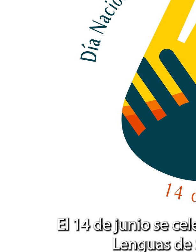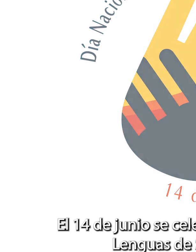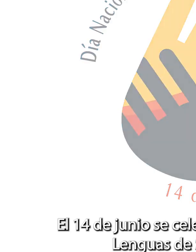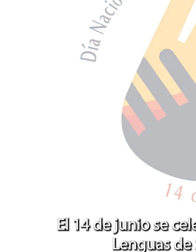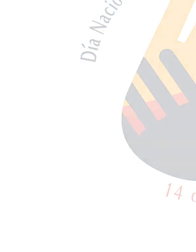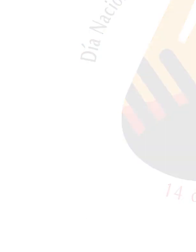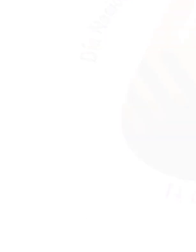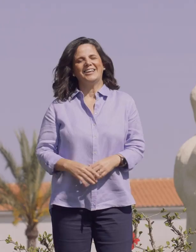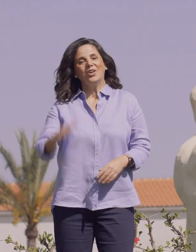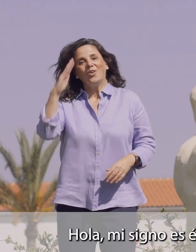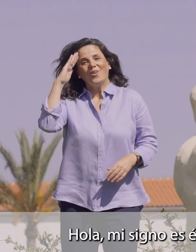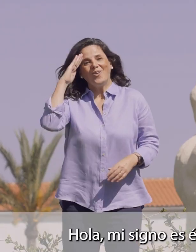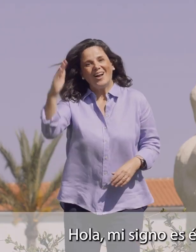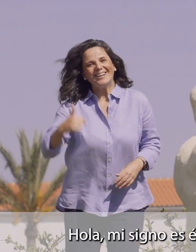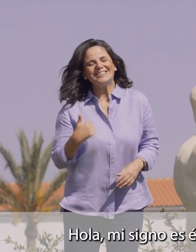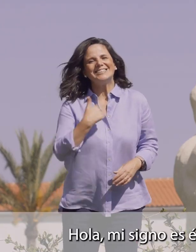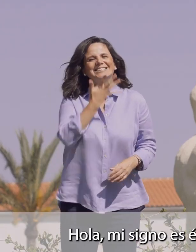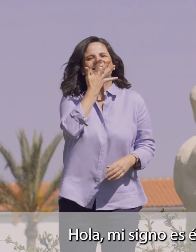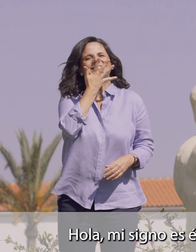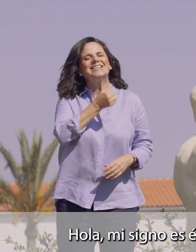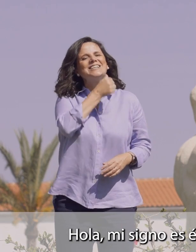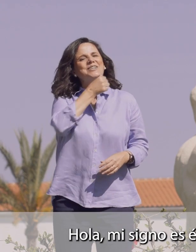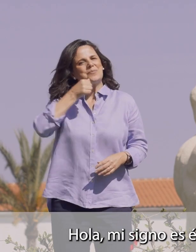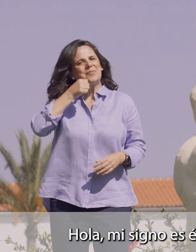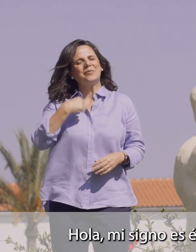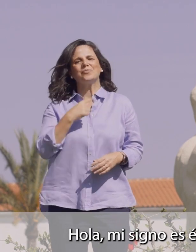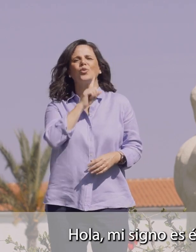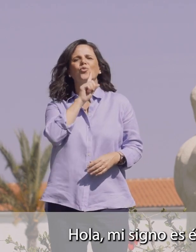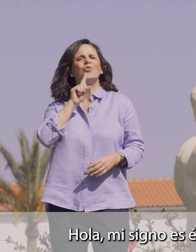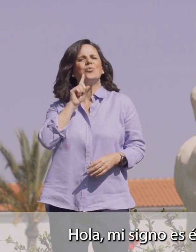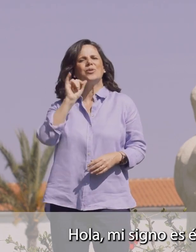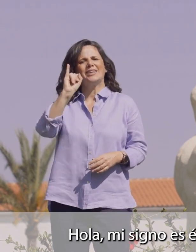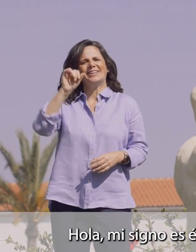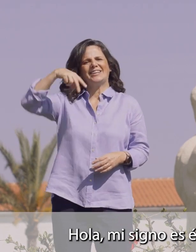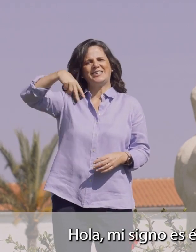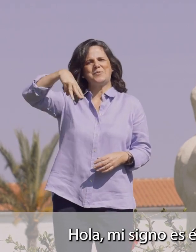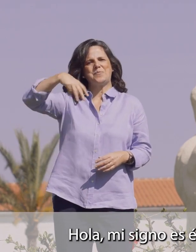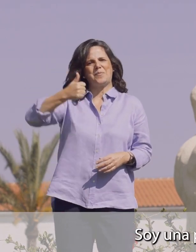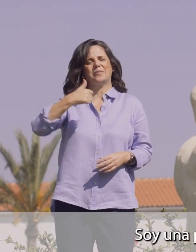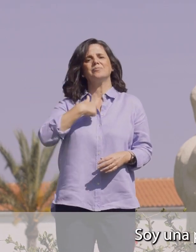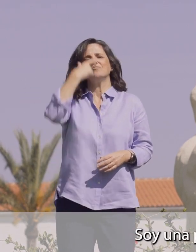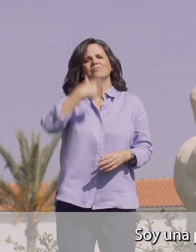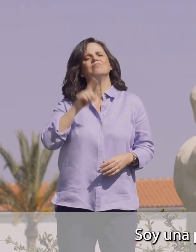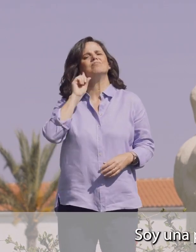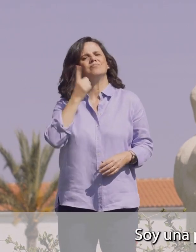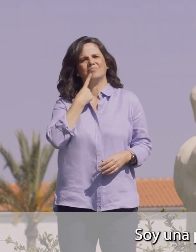Españolas. Hola, mi signo es este, mi nombre es Inma. Soy una persona sorda.